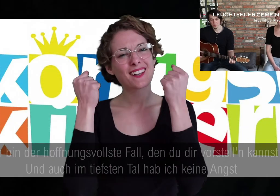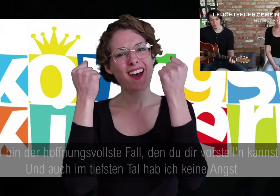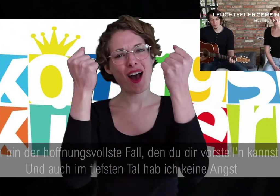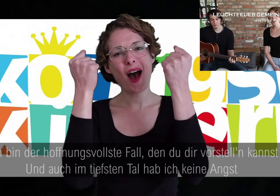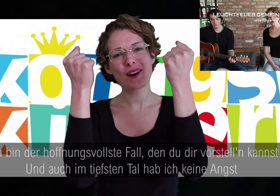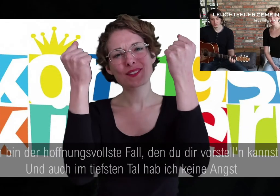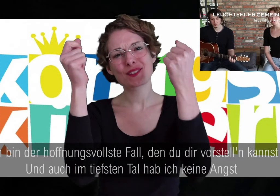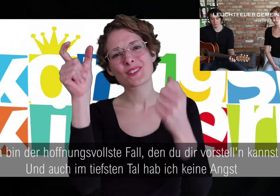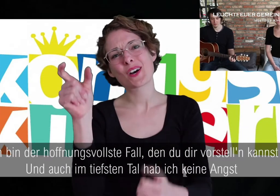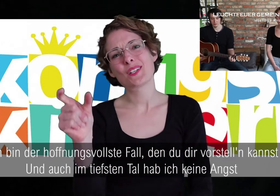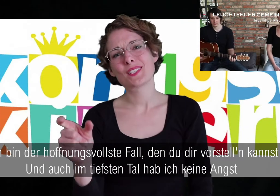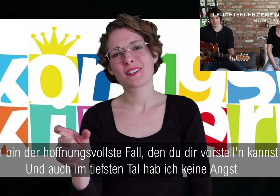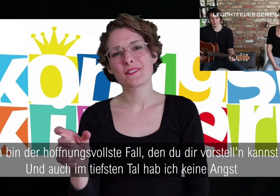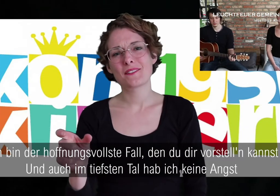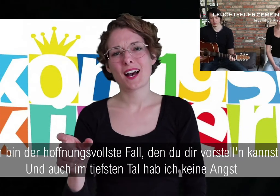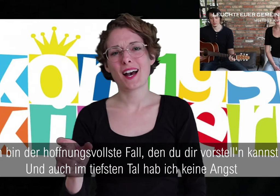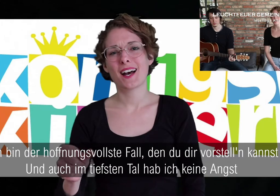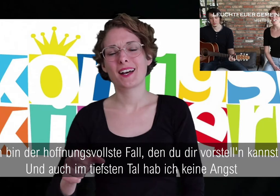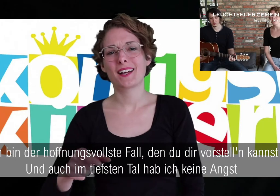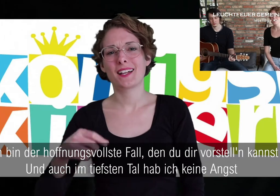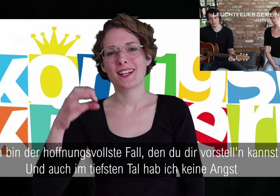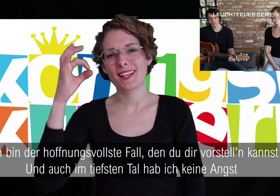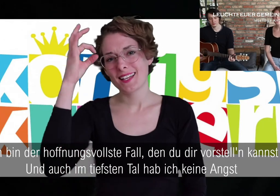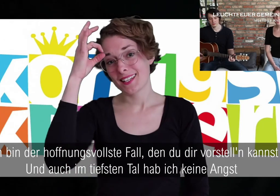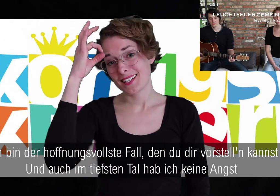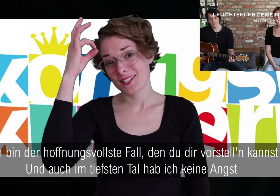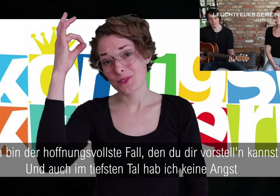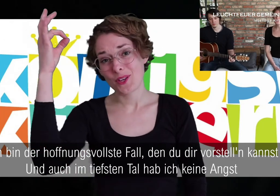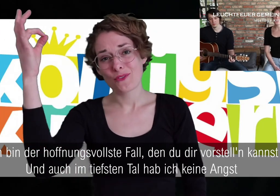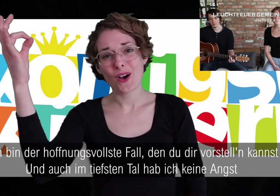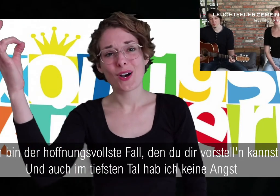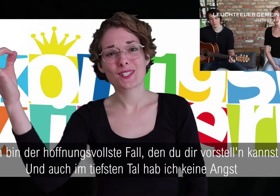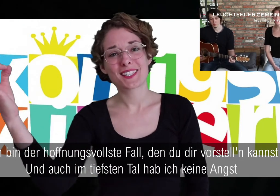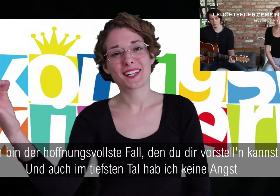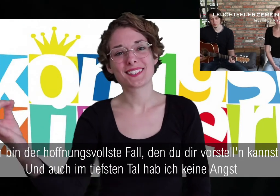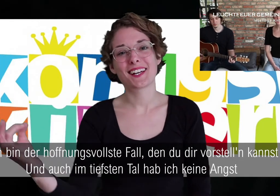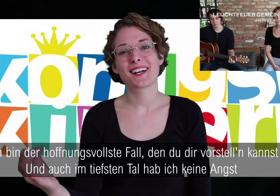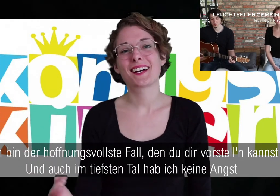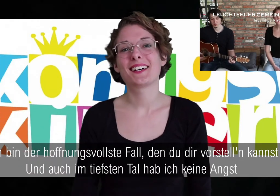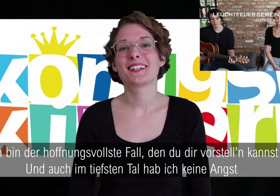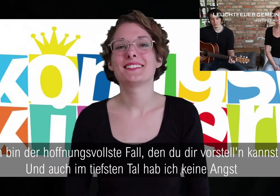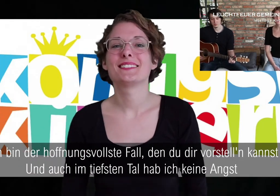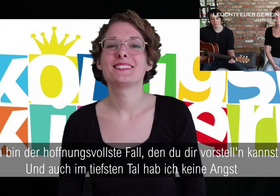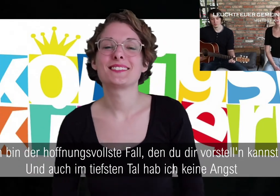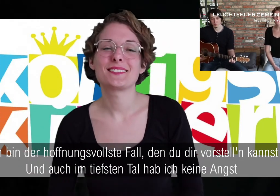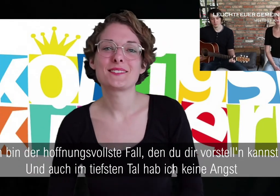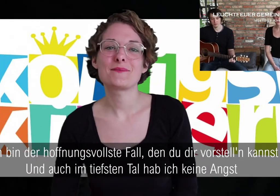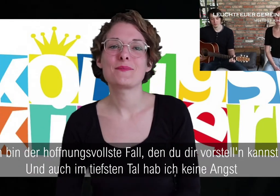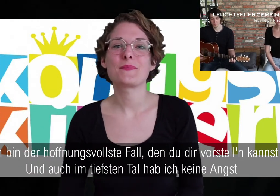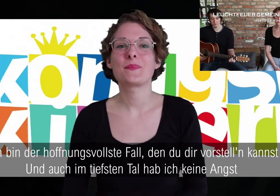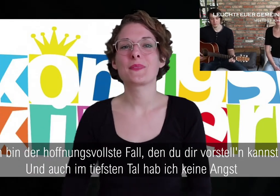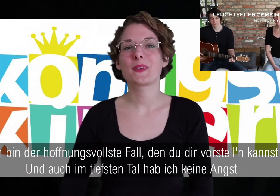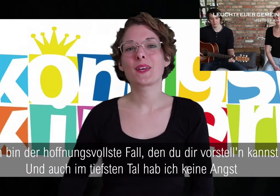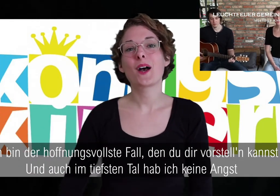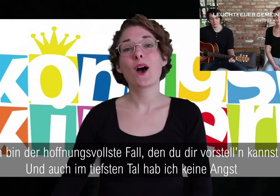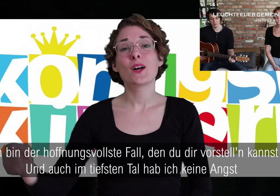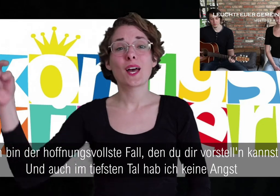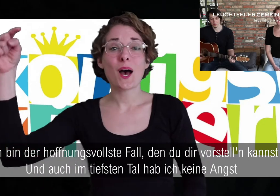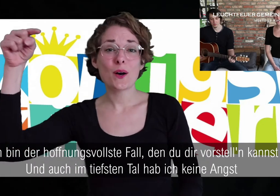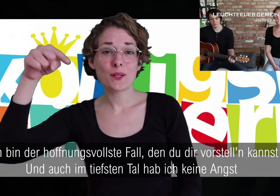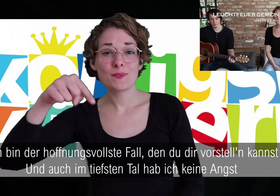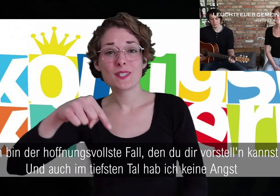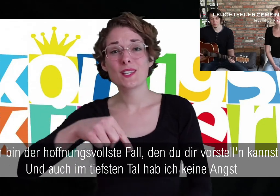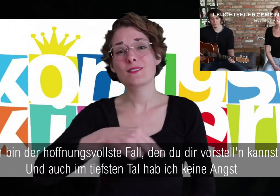Ich bin der hoffnungsvollste Fall, den du dir vorstellen kannst.